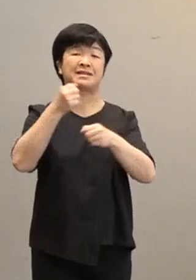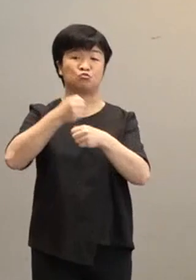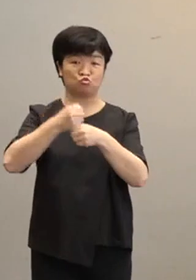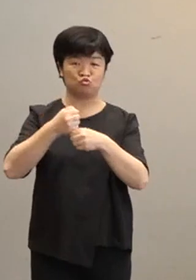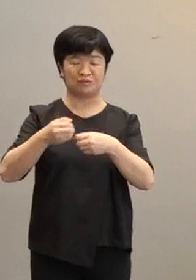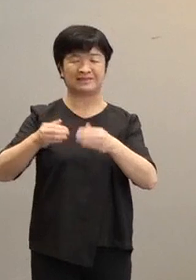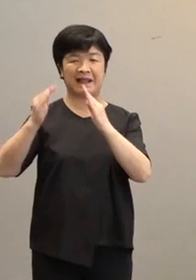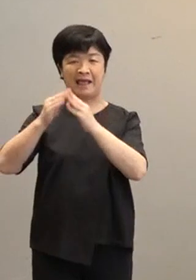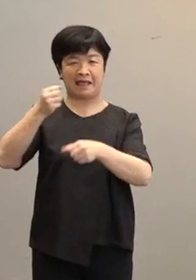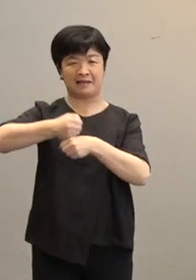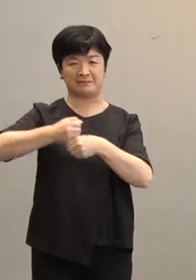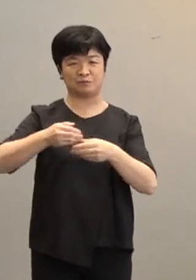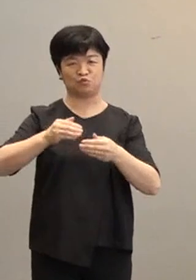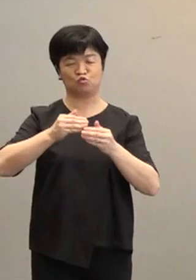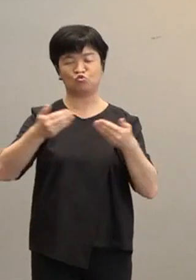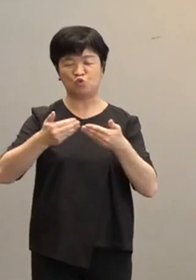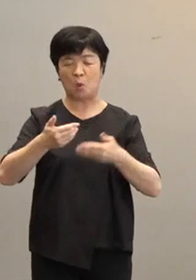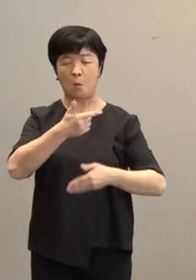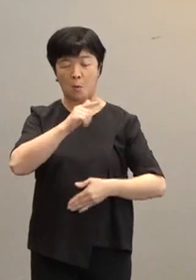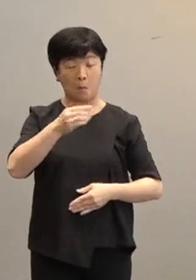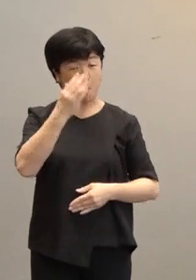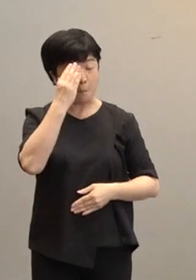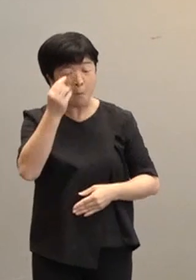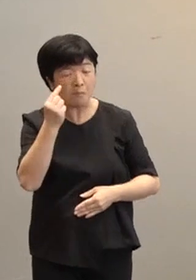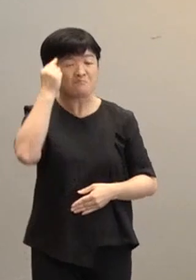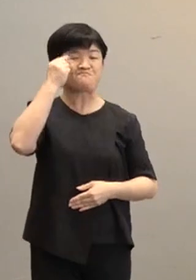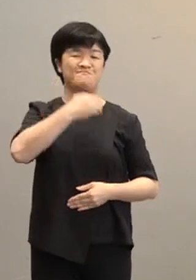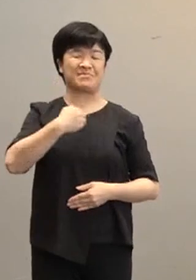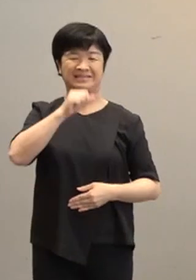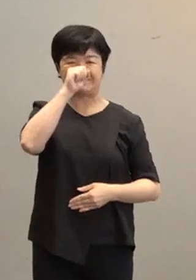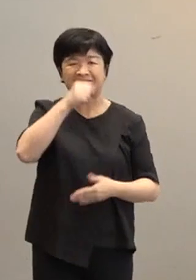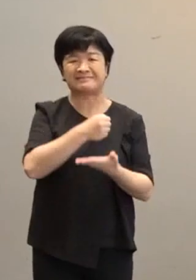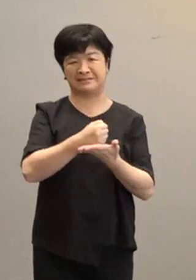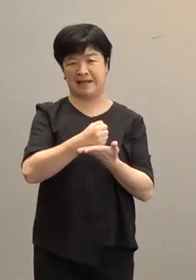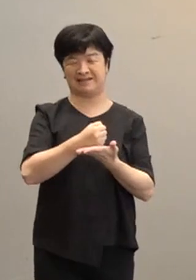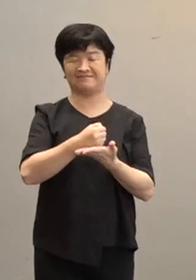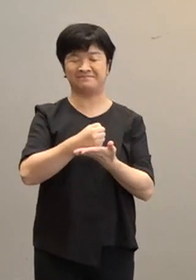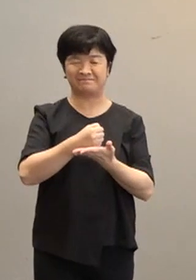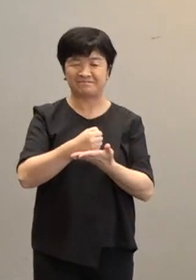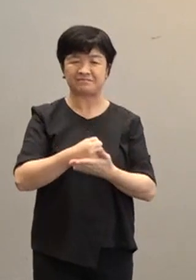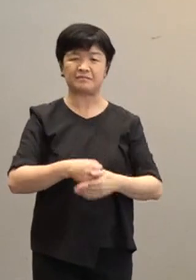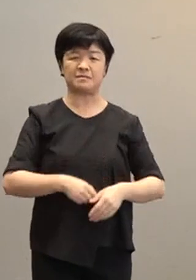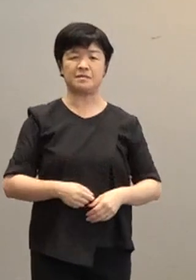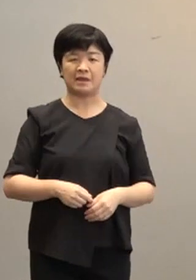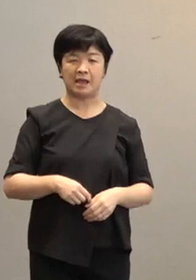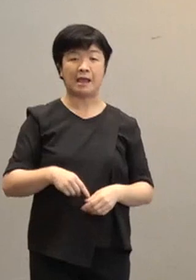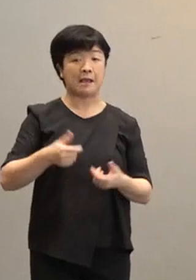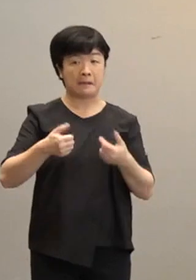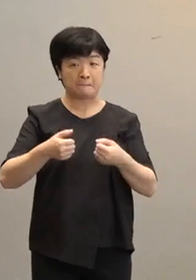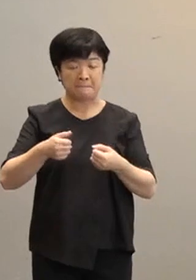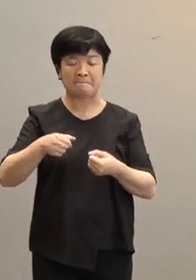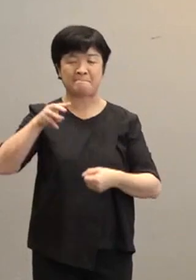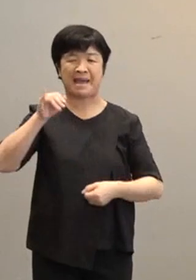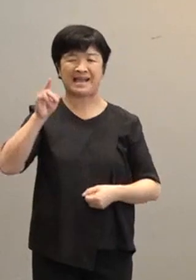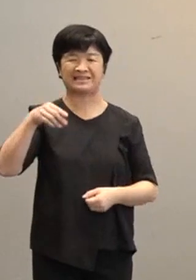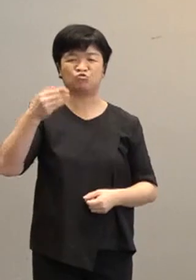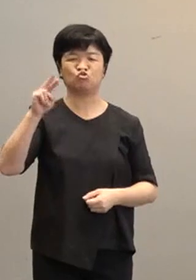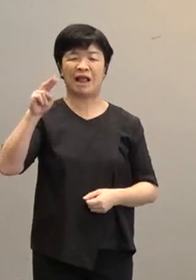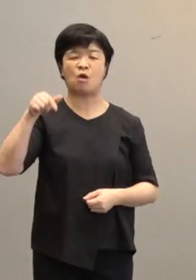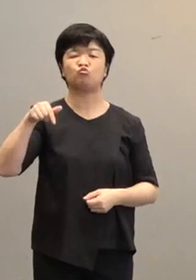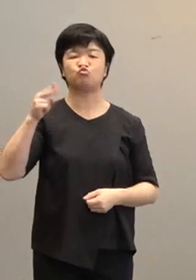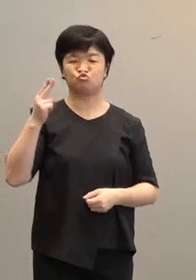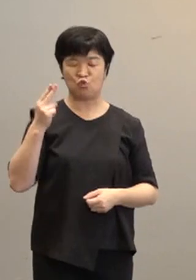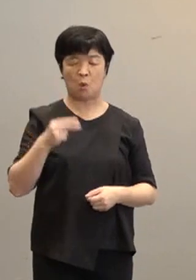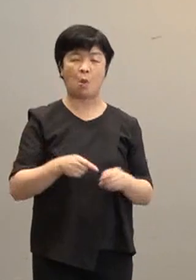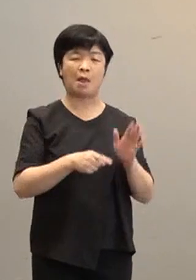の魅力を発見できるいい機会になるというふうに思います。マインクラフトやプログラミングに興味のある子どもたちはぜひ応募をしていただきたい